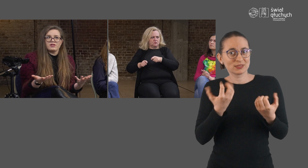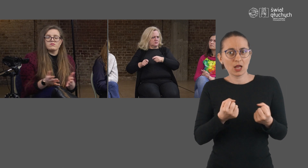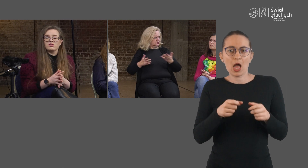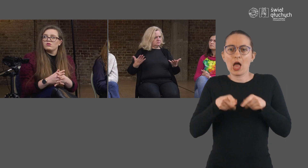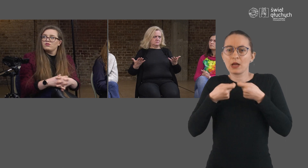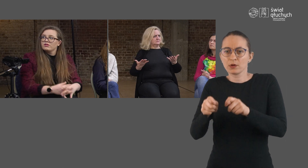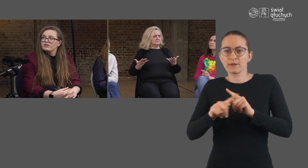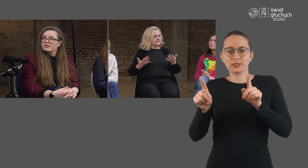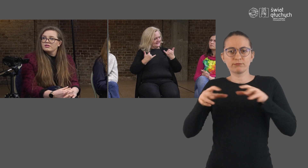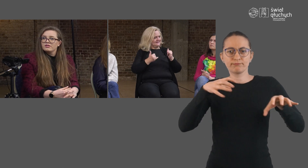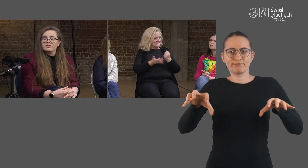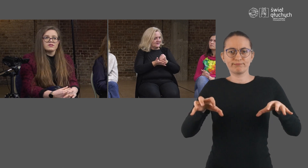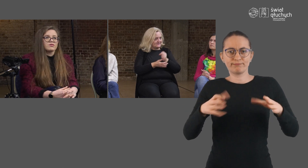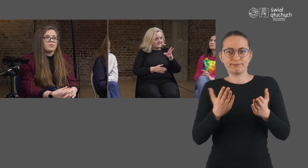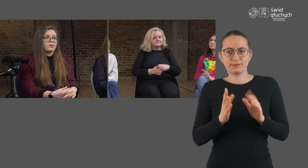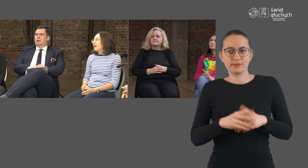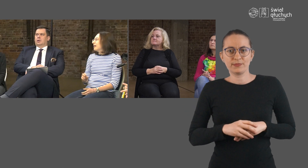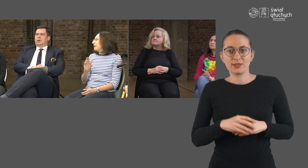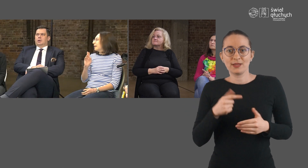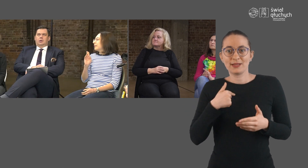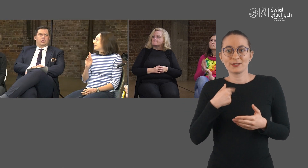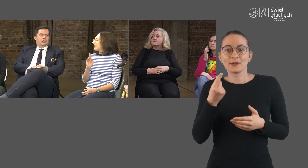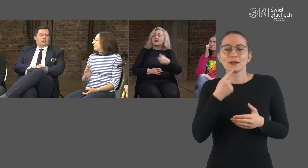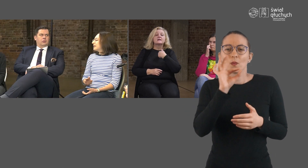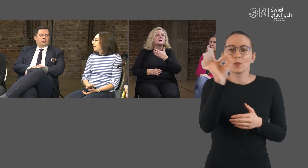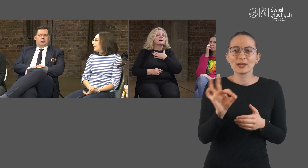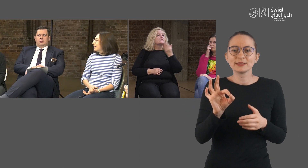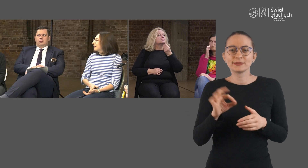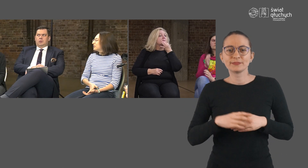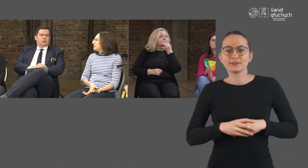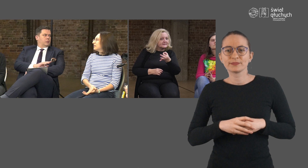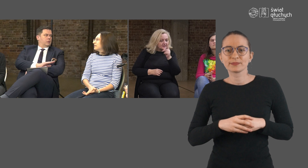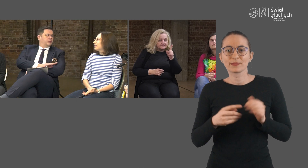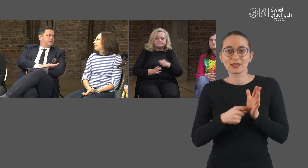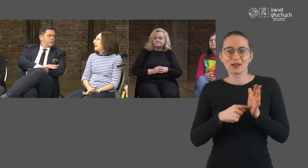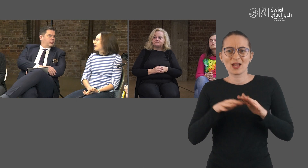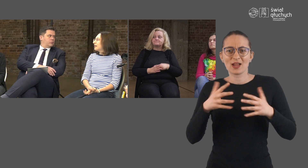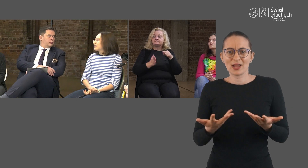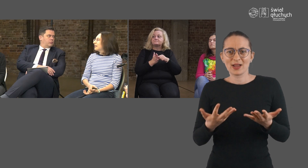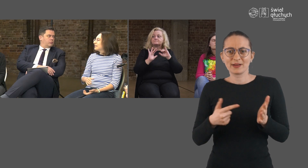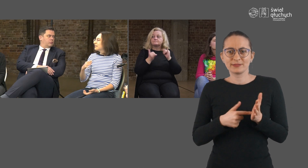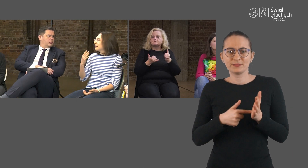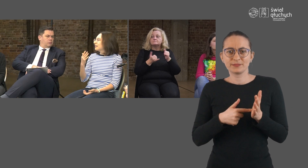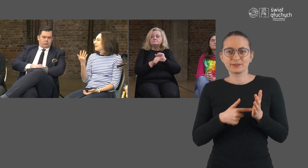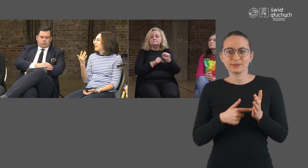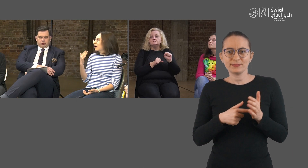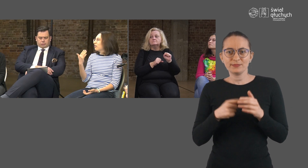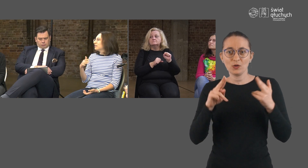się tych języków. Tak jest. A ja mam takie pytanie, czy wtedy jak jest